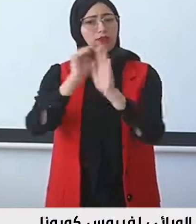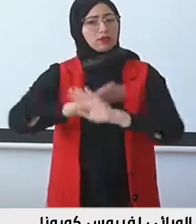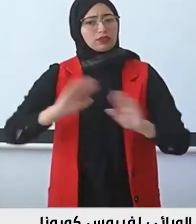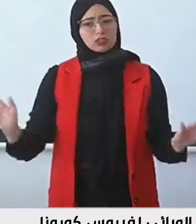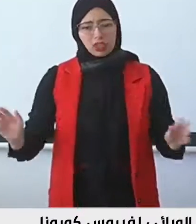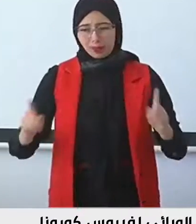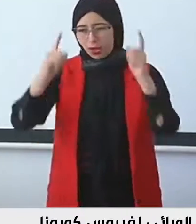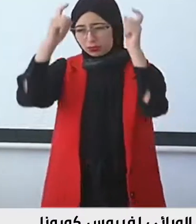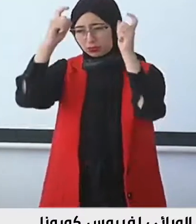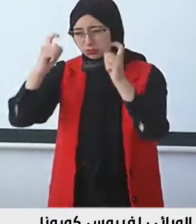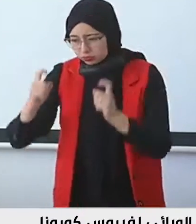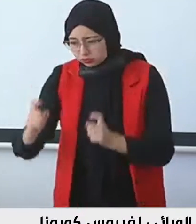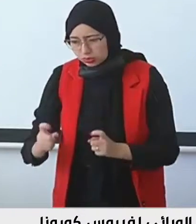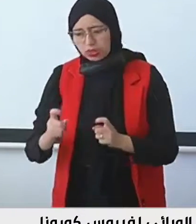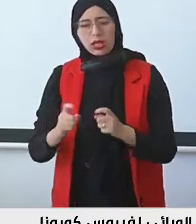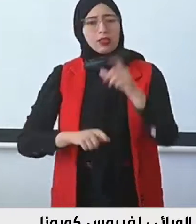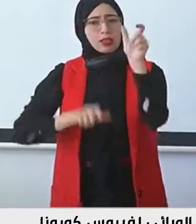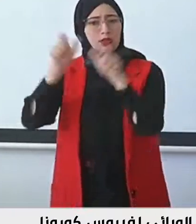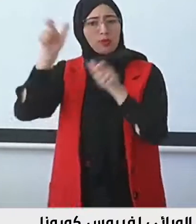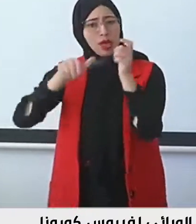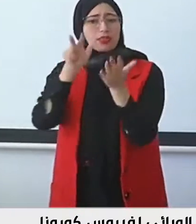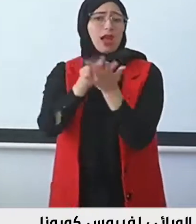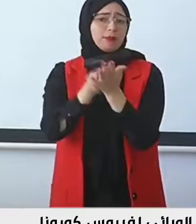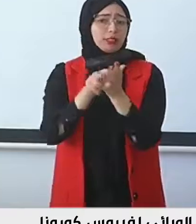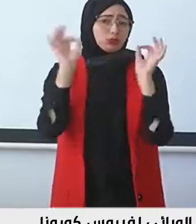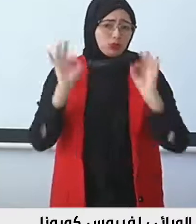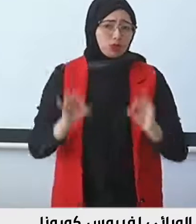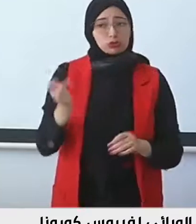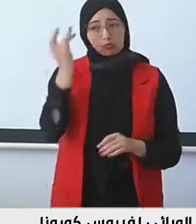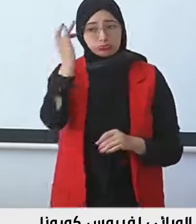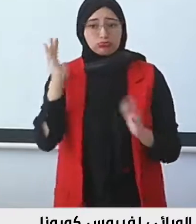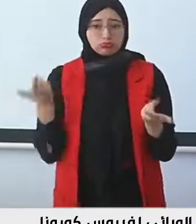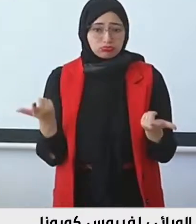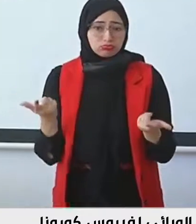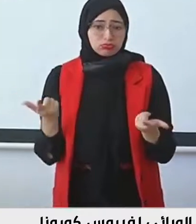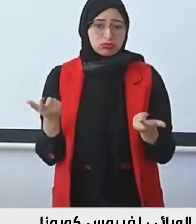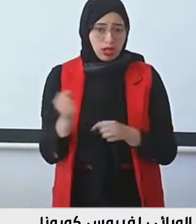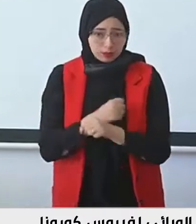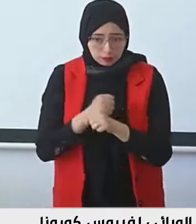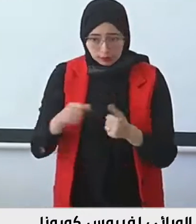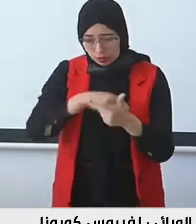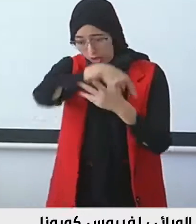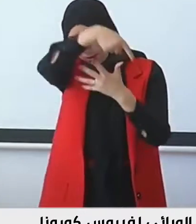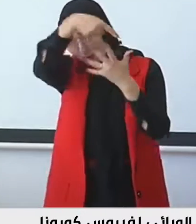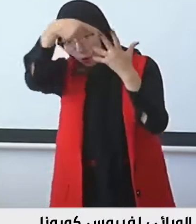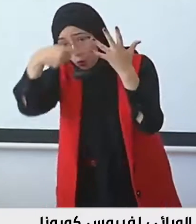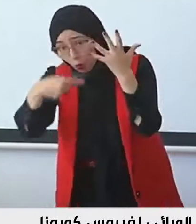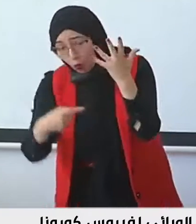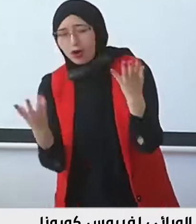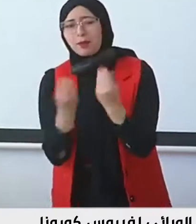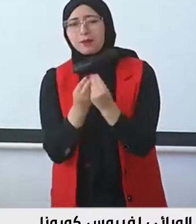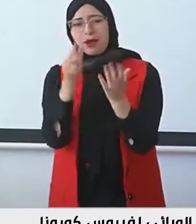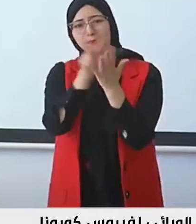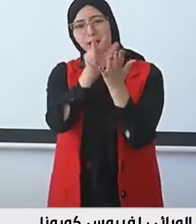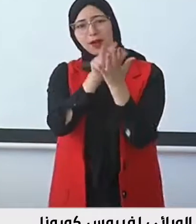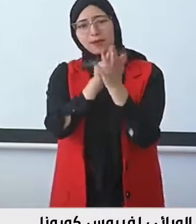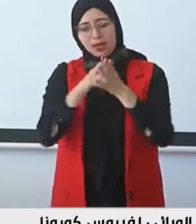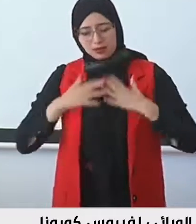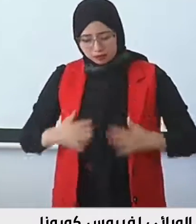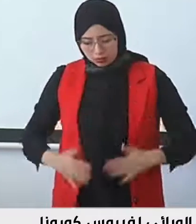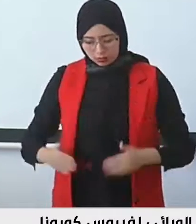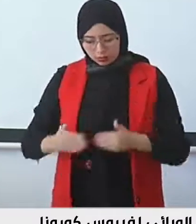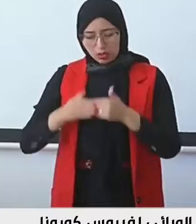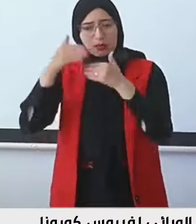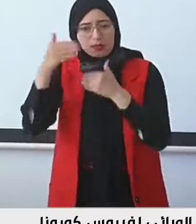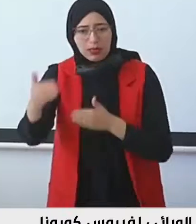من عدد الحالات اذا كان نطبقوه بالكدا، ونطبقوا معاه الحزمه الاخرى من الاجراءات، خاطر التباعد الجسدي